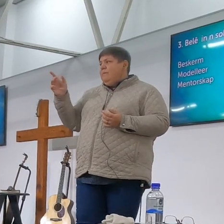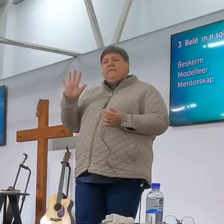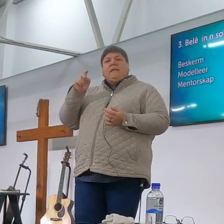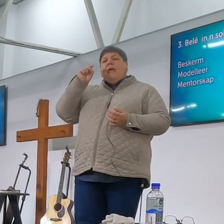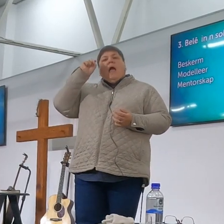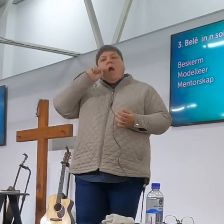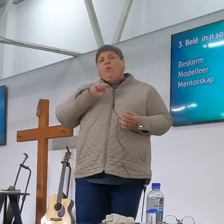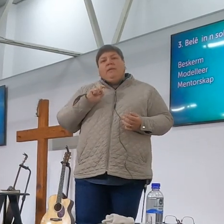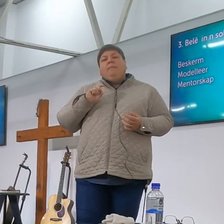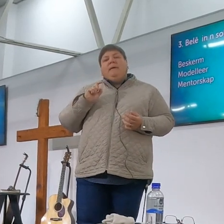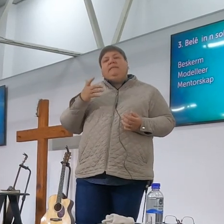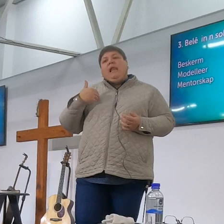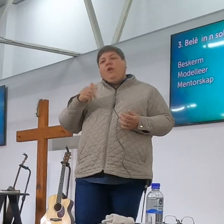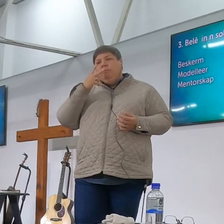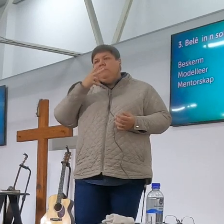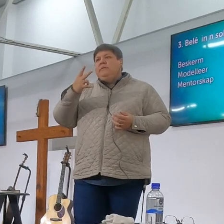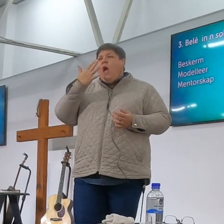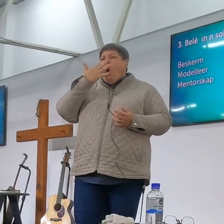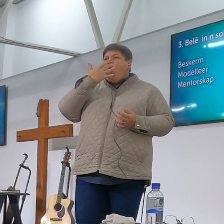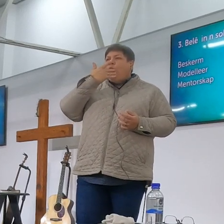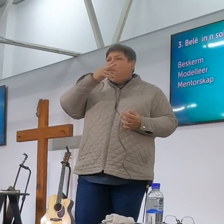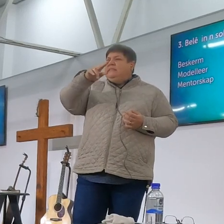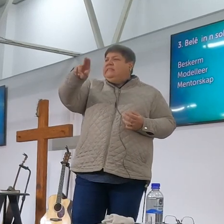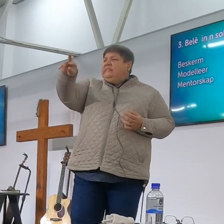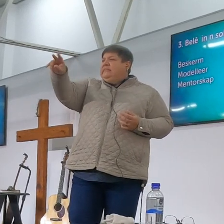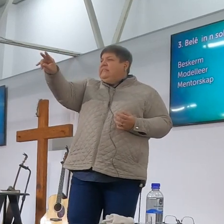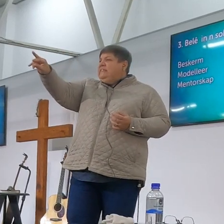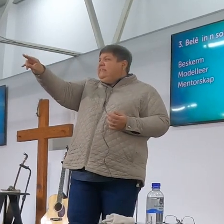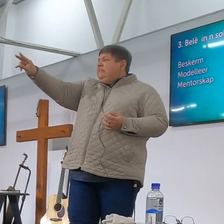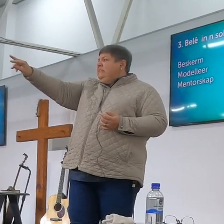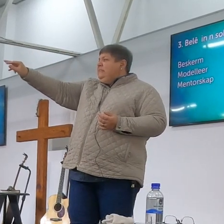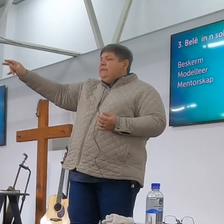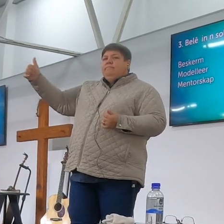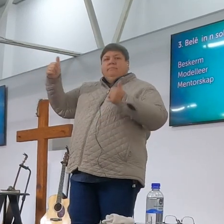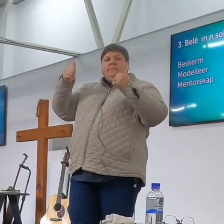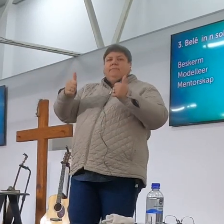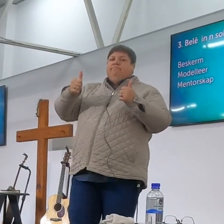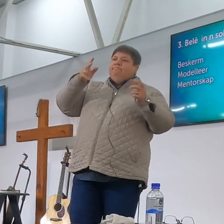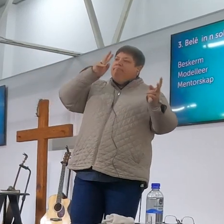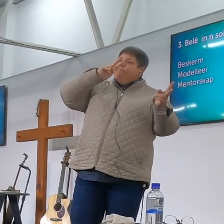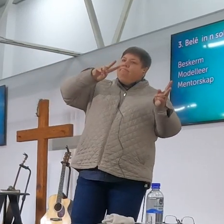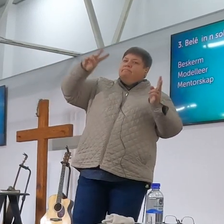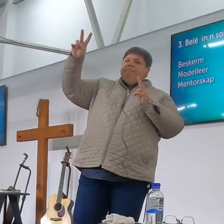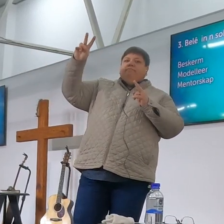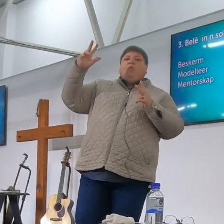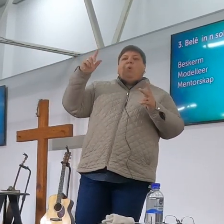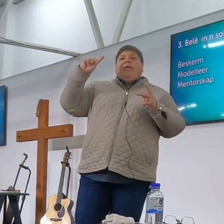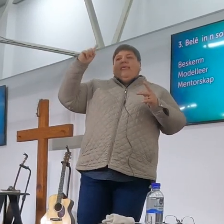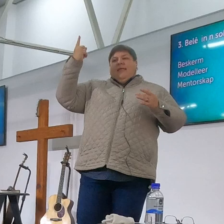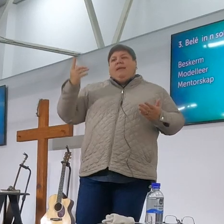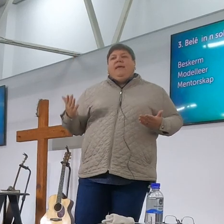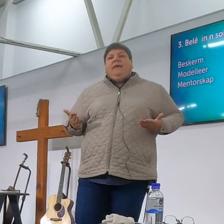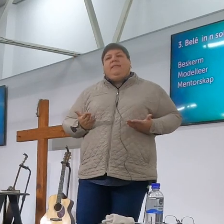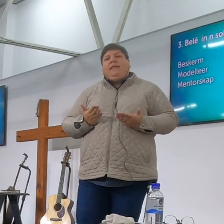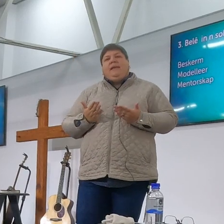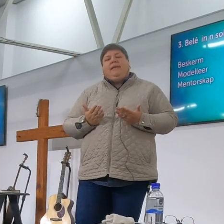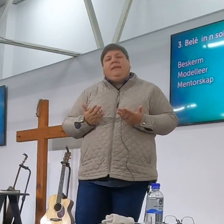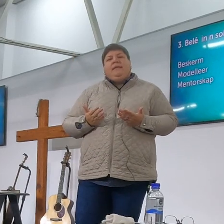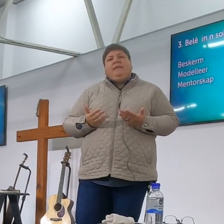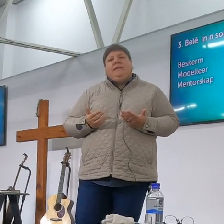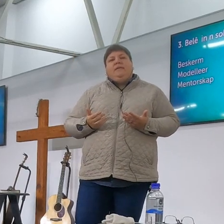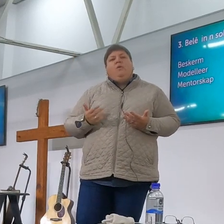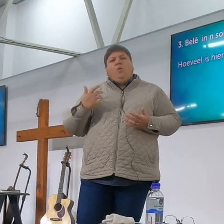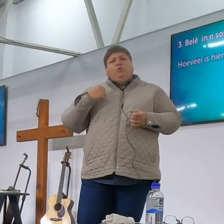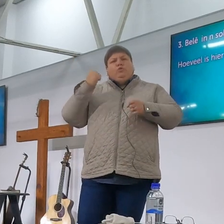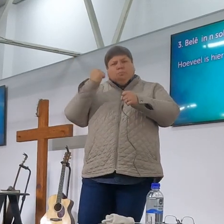lekker om te sien dat daar verskillende ouderdomme is, dat ons kinders kan sien, dis hoe dit lyk as die Here gedien word op verskillende areas. Ons moet